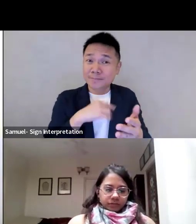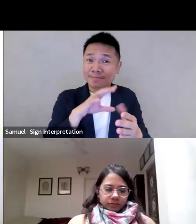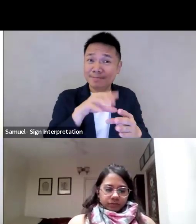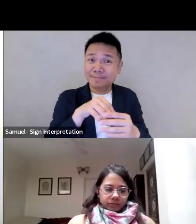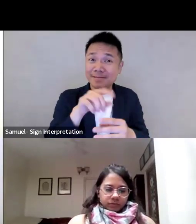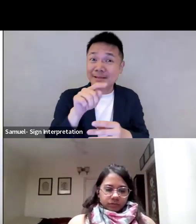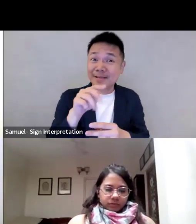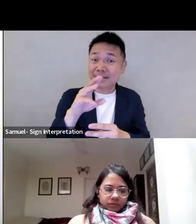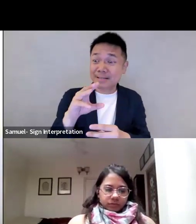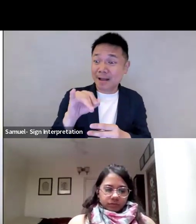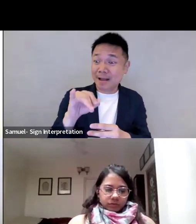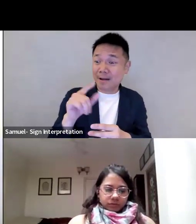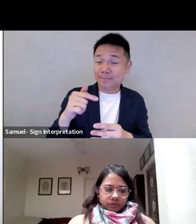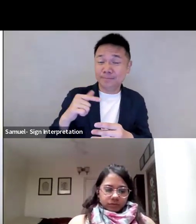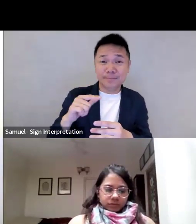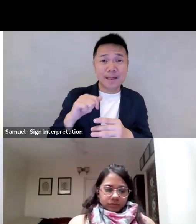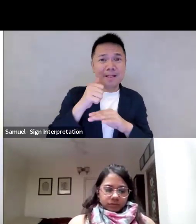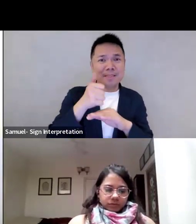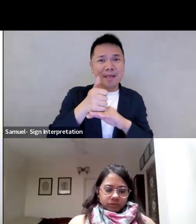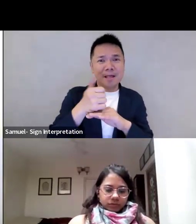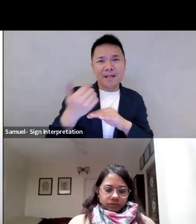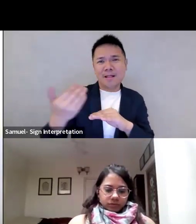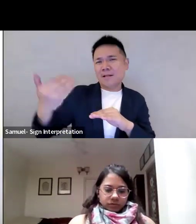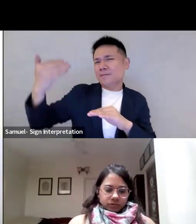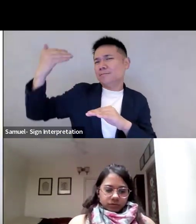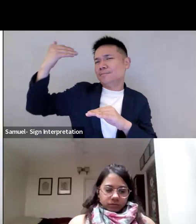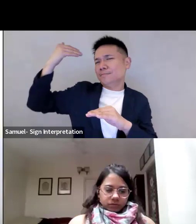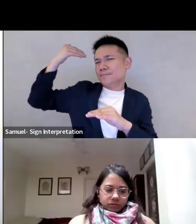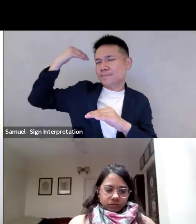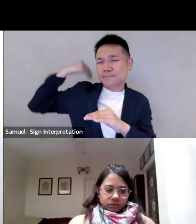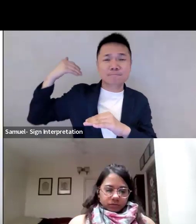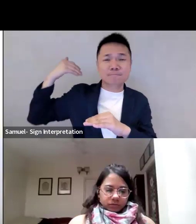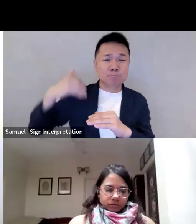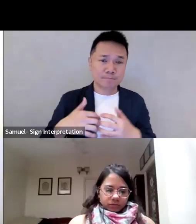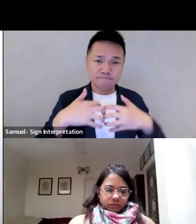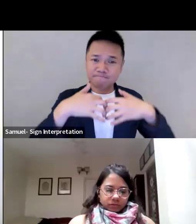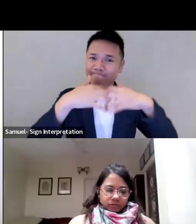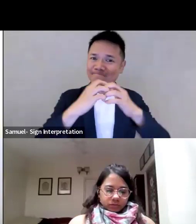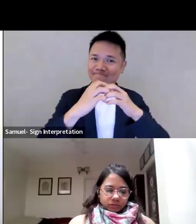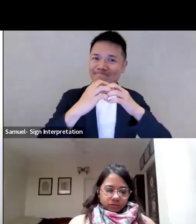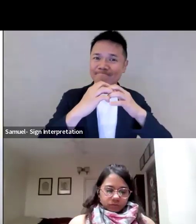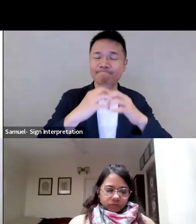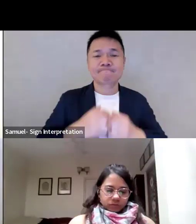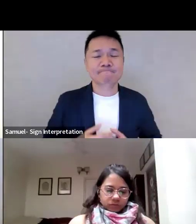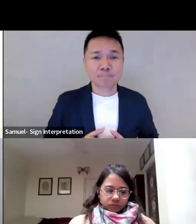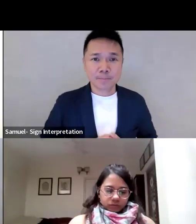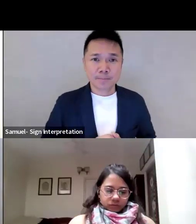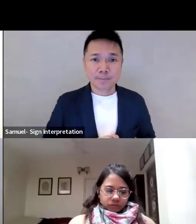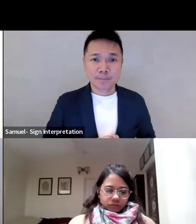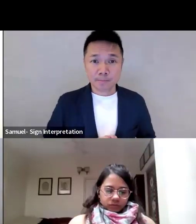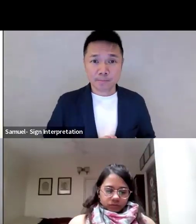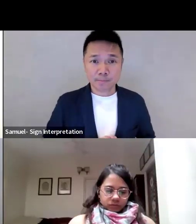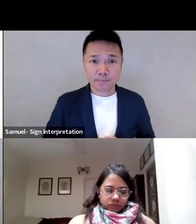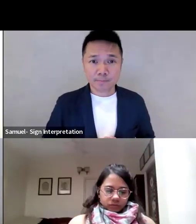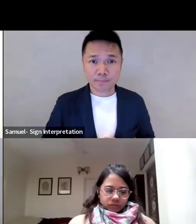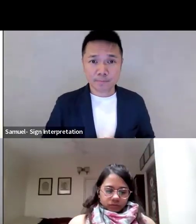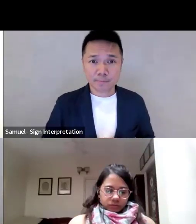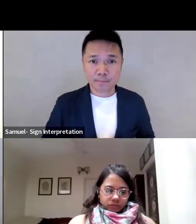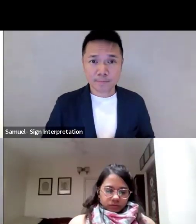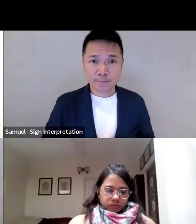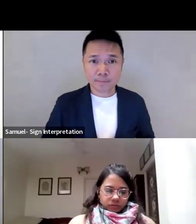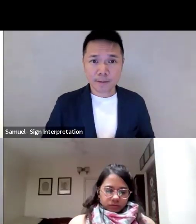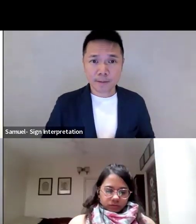而且 Bhargavi 不只是为了我，他是为了许多许多的这些人类来去 着想，